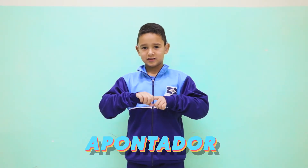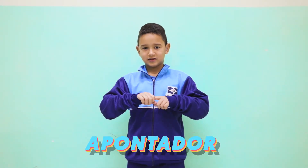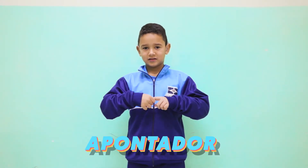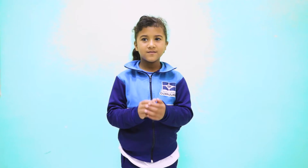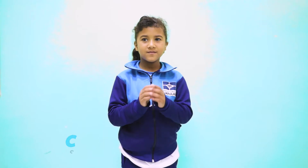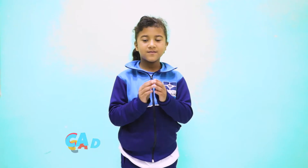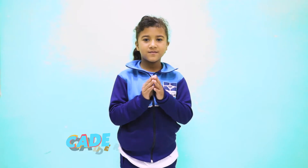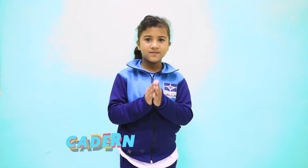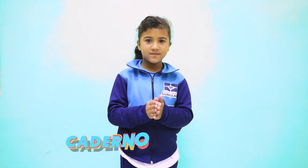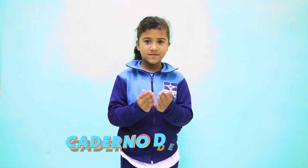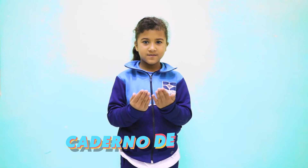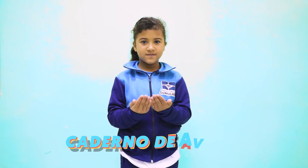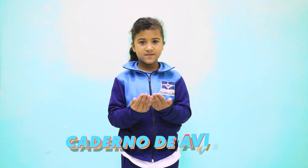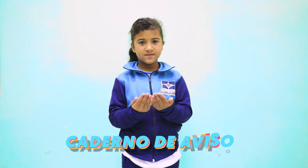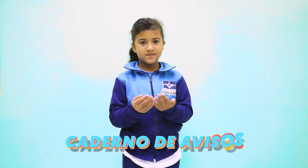Música